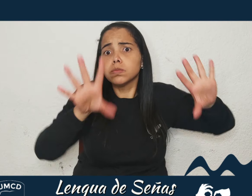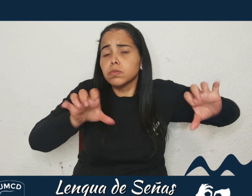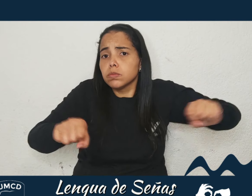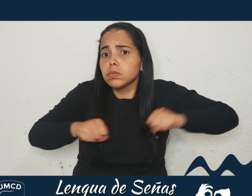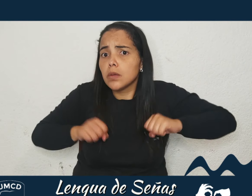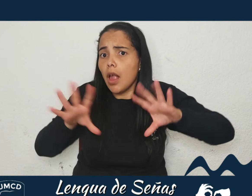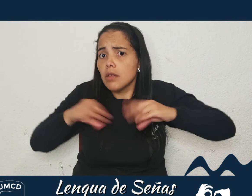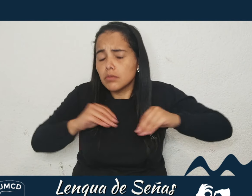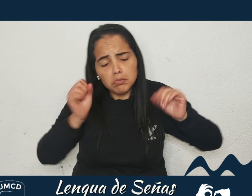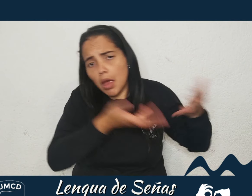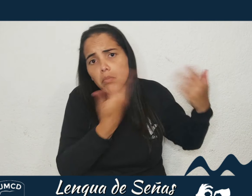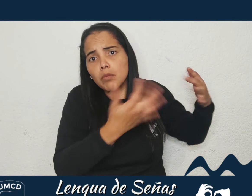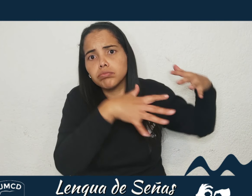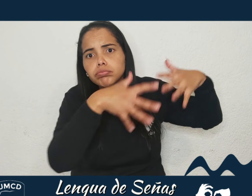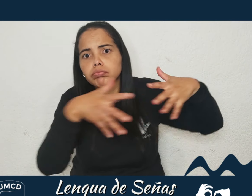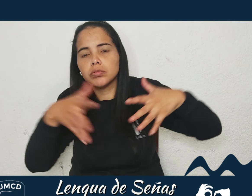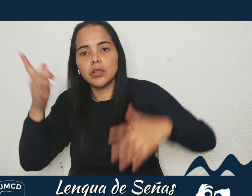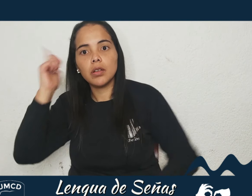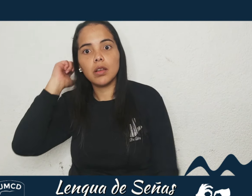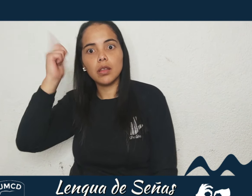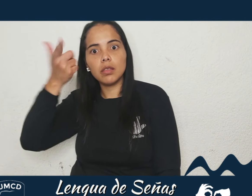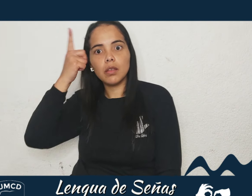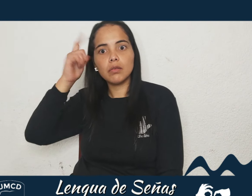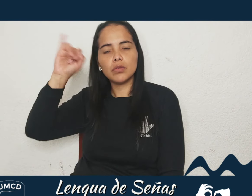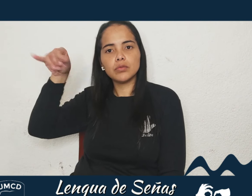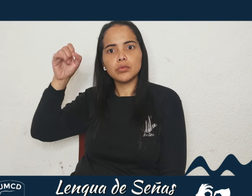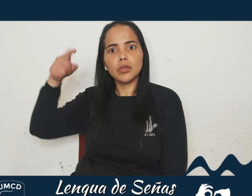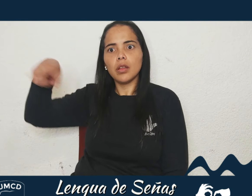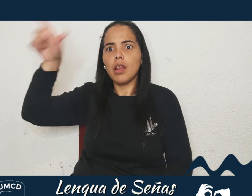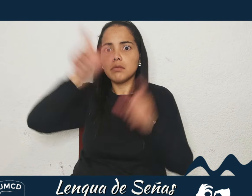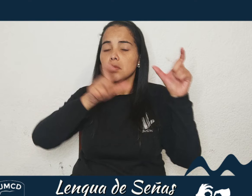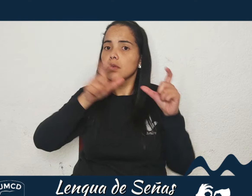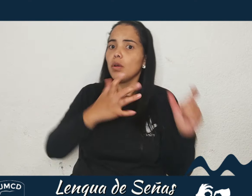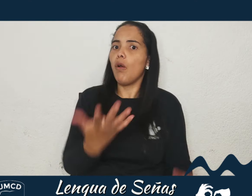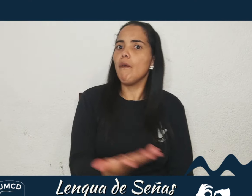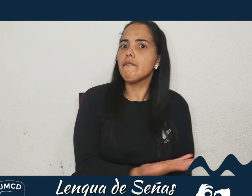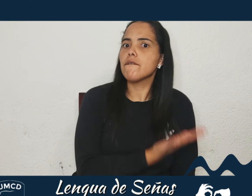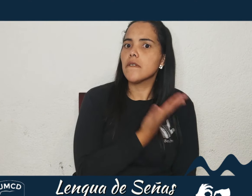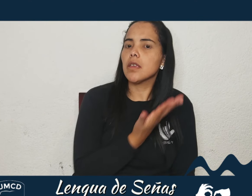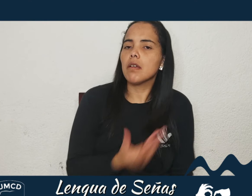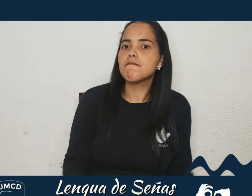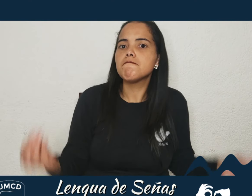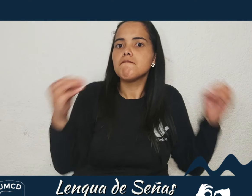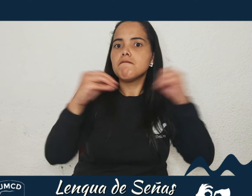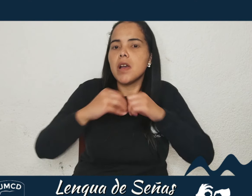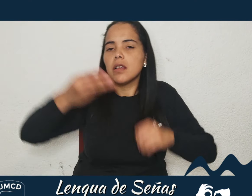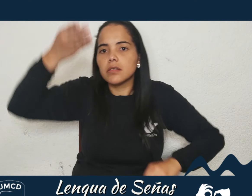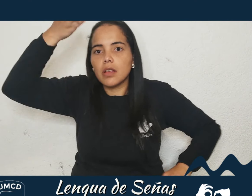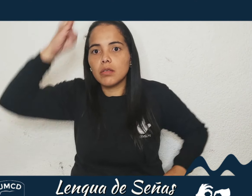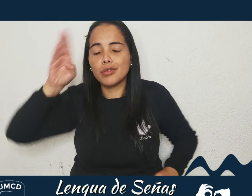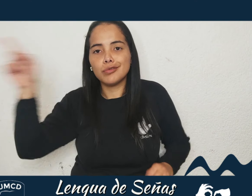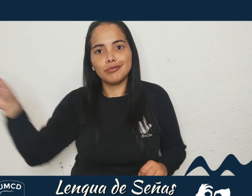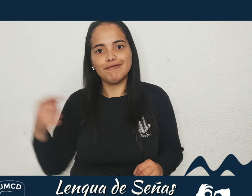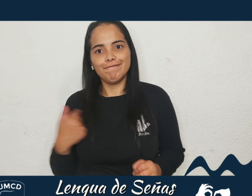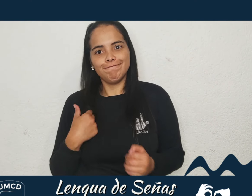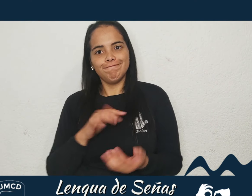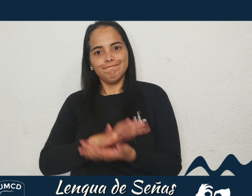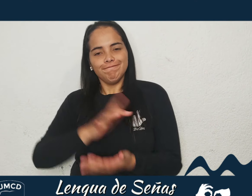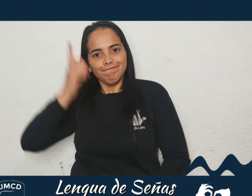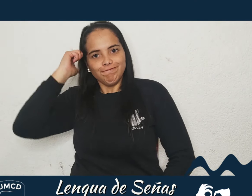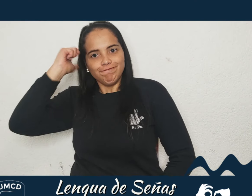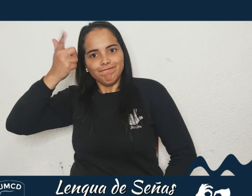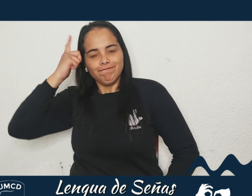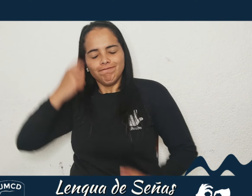obrando. El liderazgo de Josué fue engrandecido. La confianza de todos estaba cementándose más y